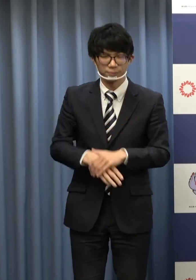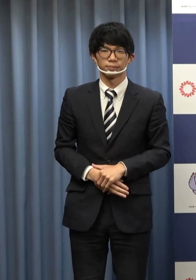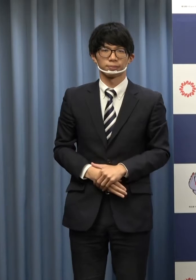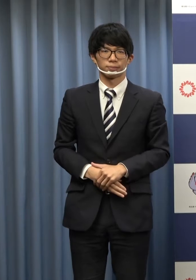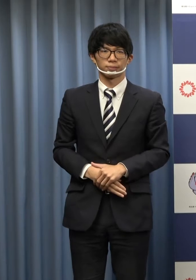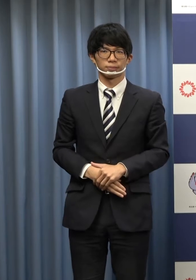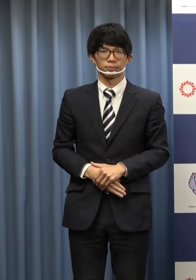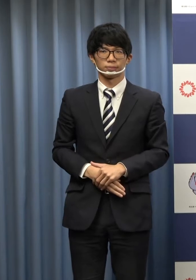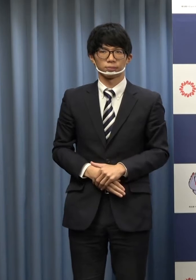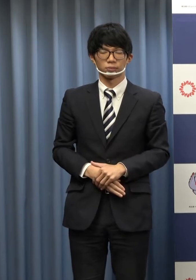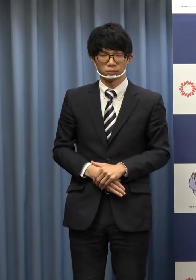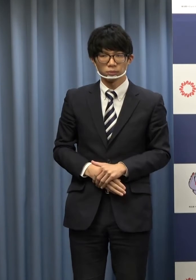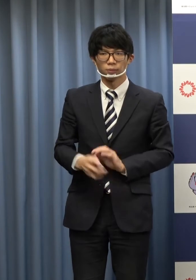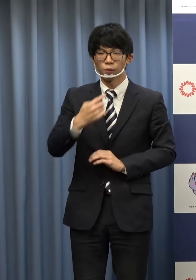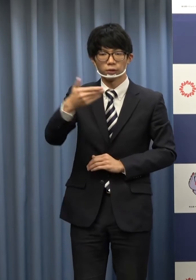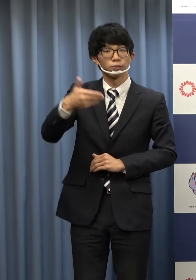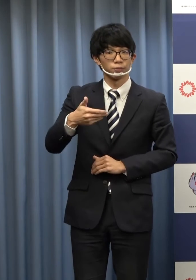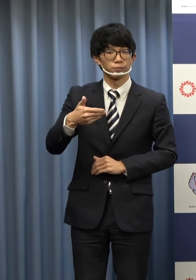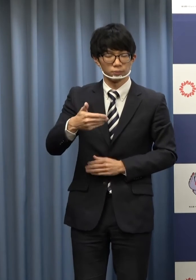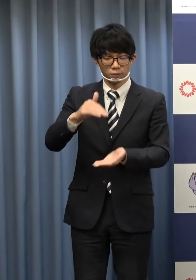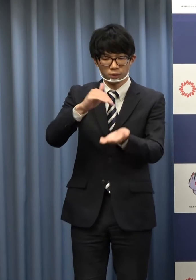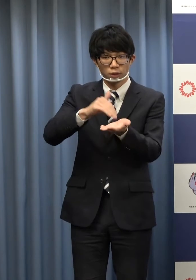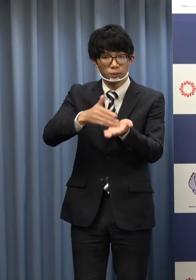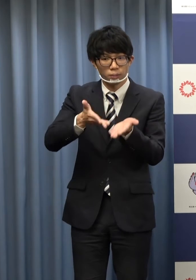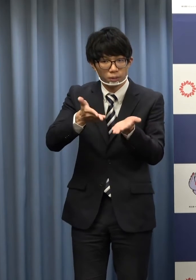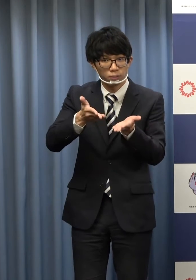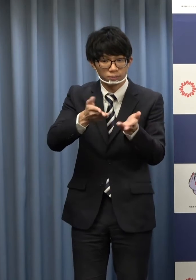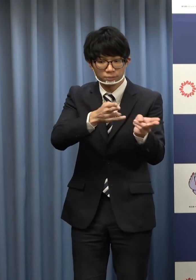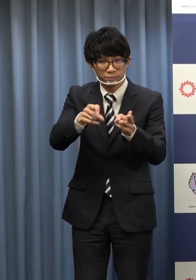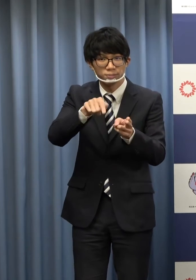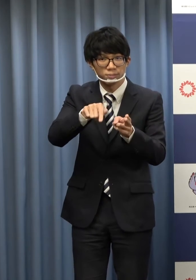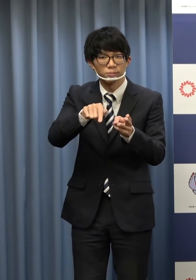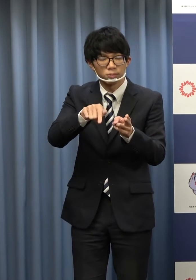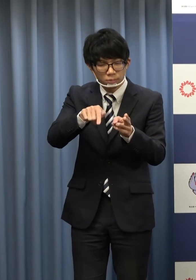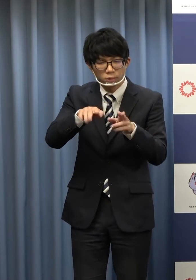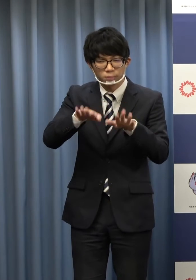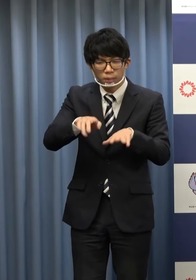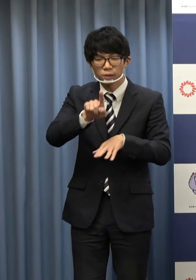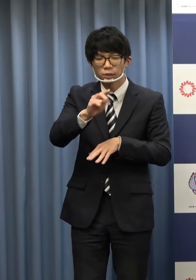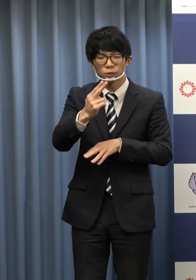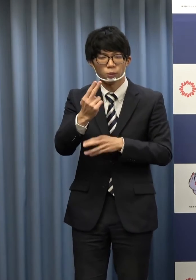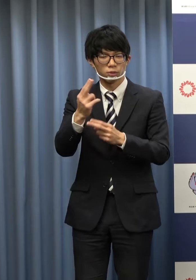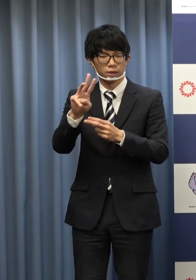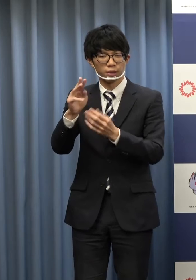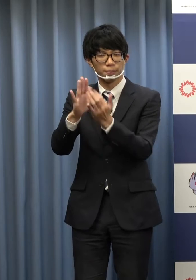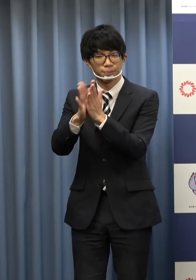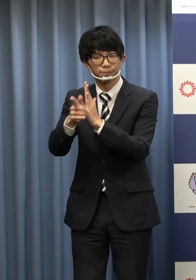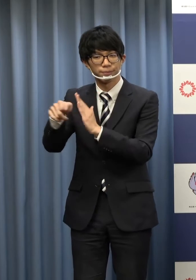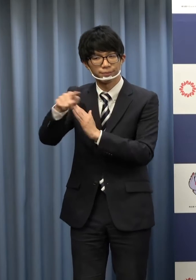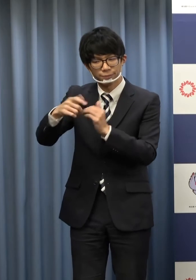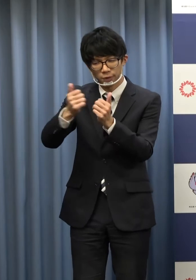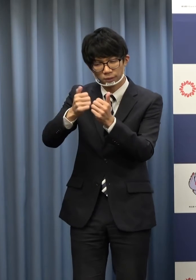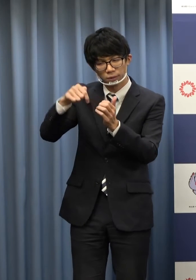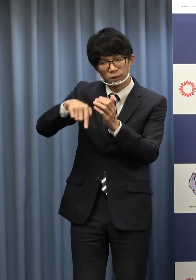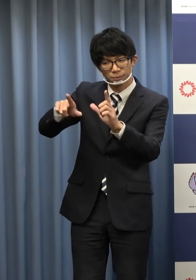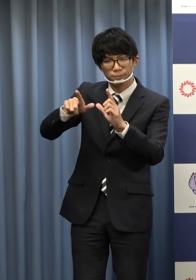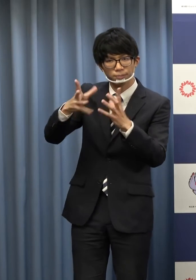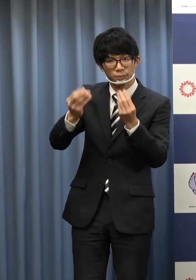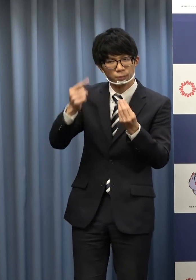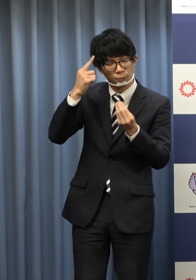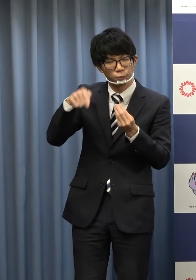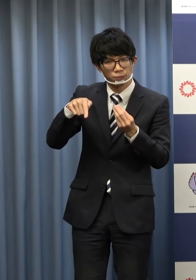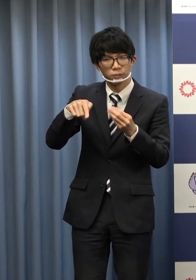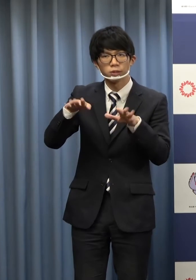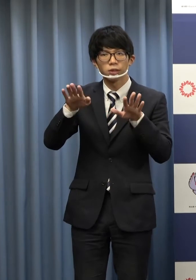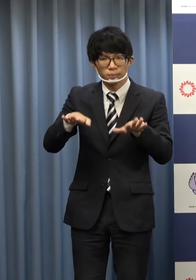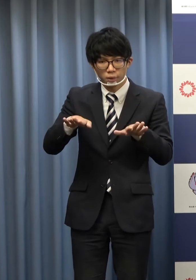医療提供体制のところで本日1都3県のウェブ会議でも示しされましたけれども、県内の病床使用率